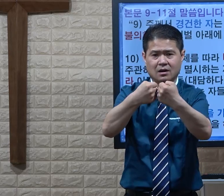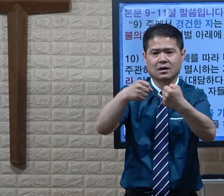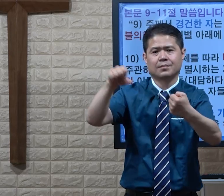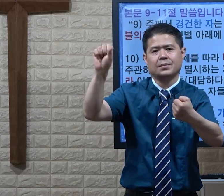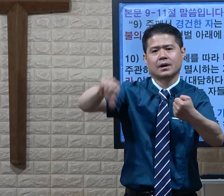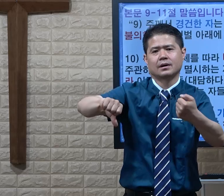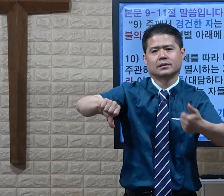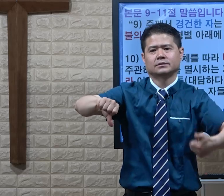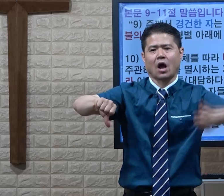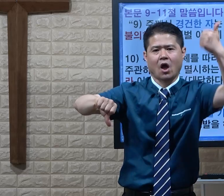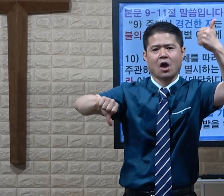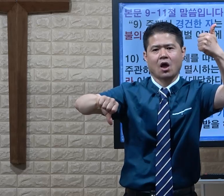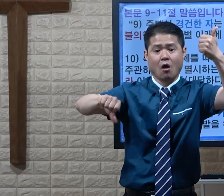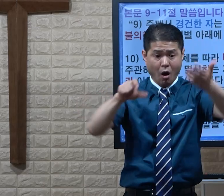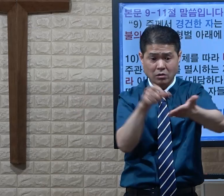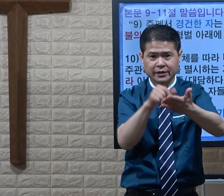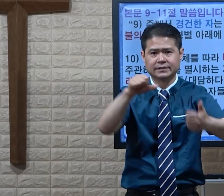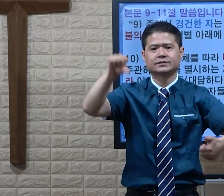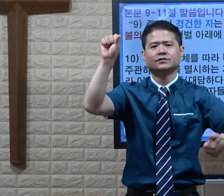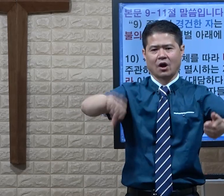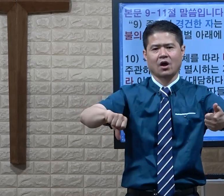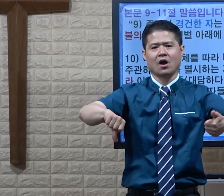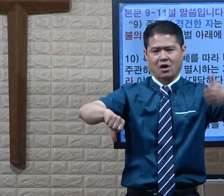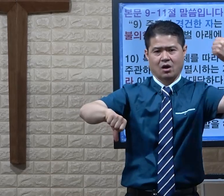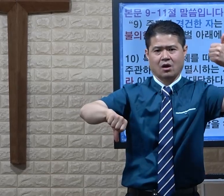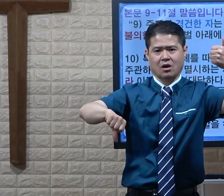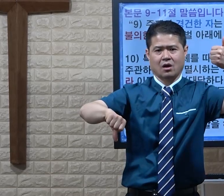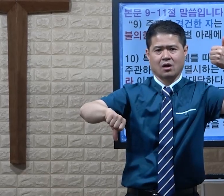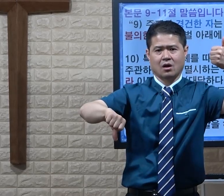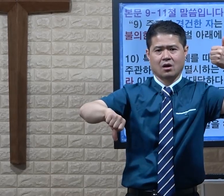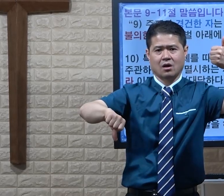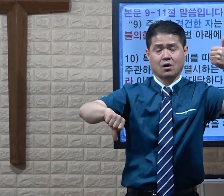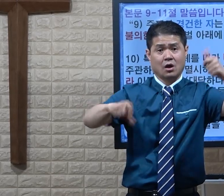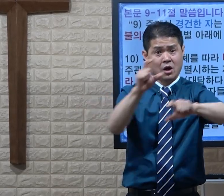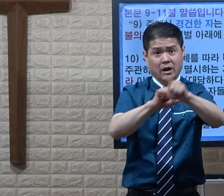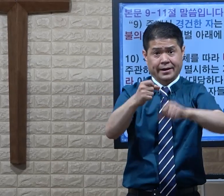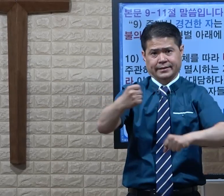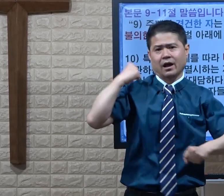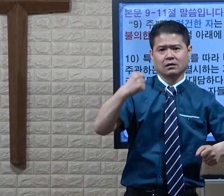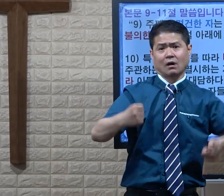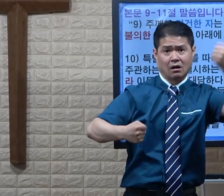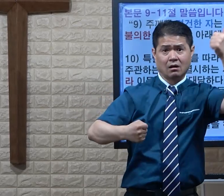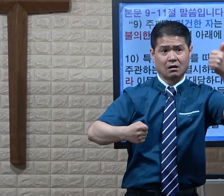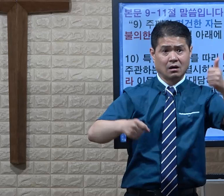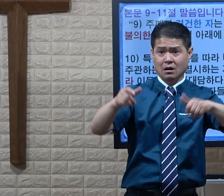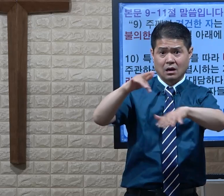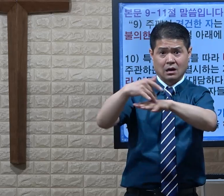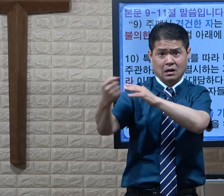그 사탄과 싸우는데 천사가 결국에는 승리하는 내용이 나옵니다.